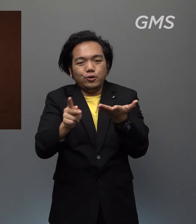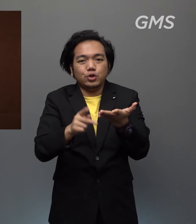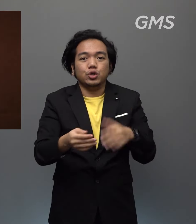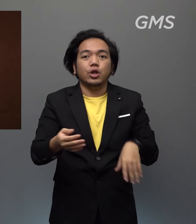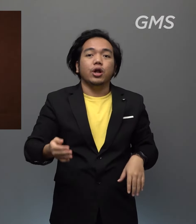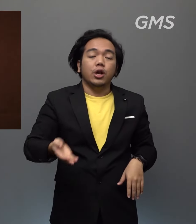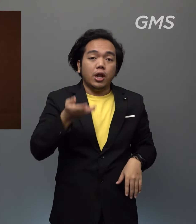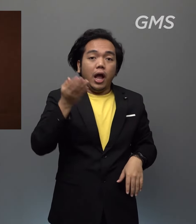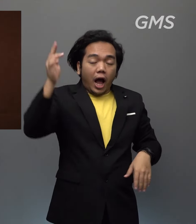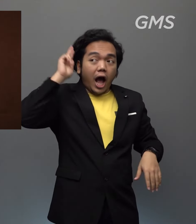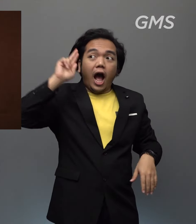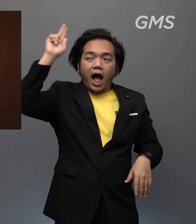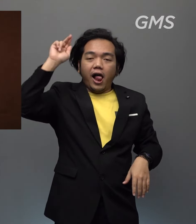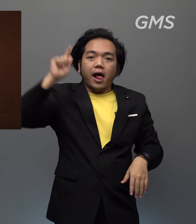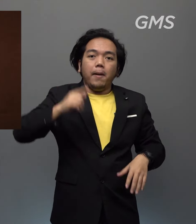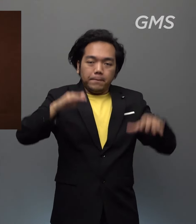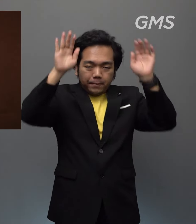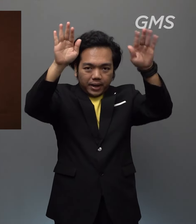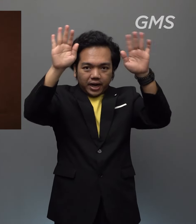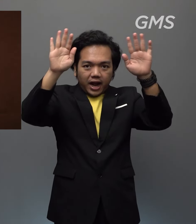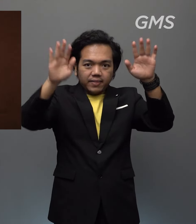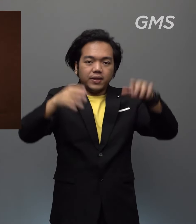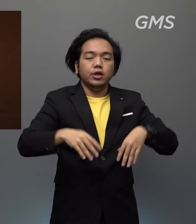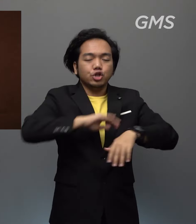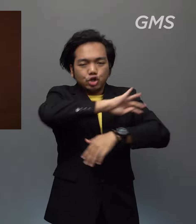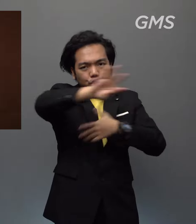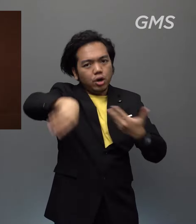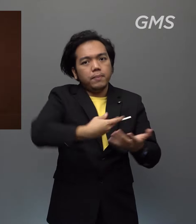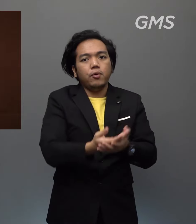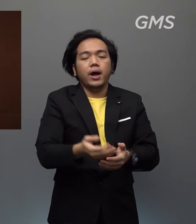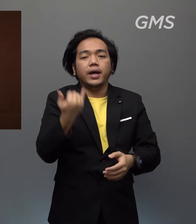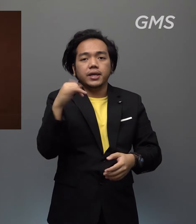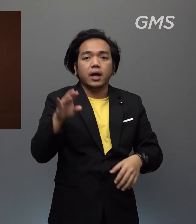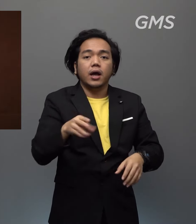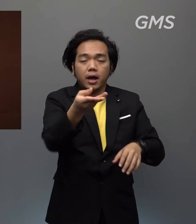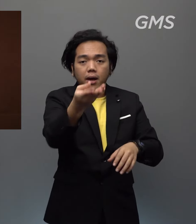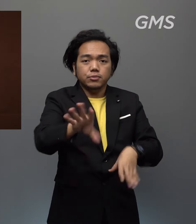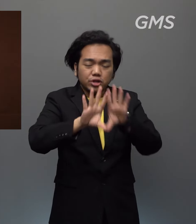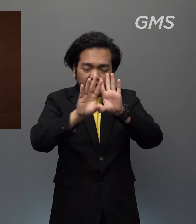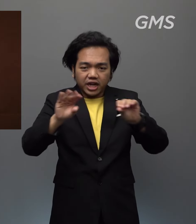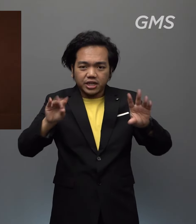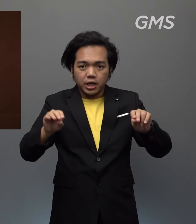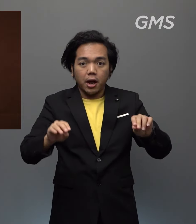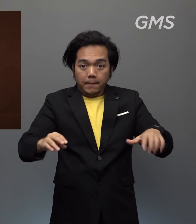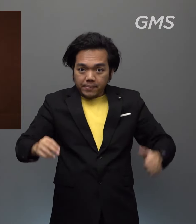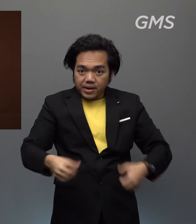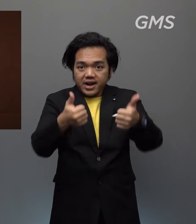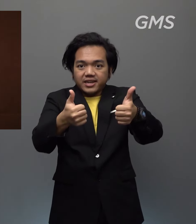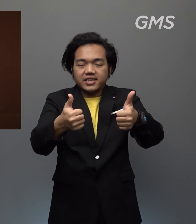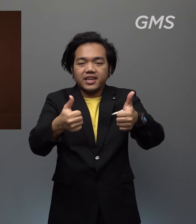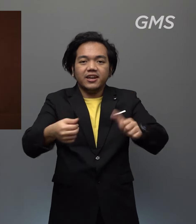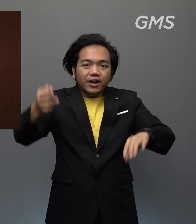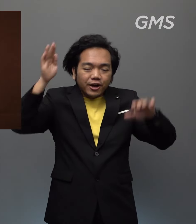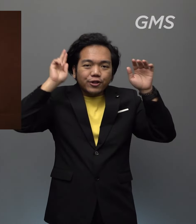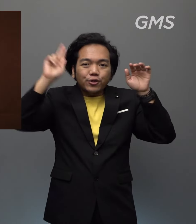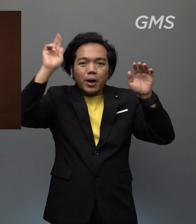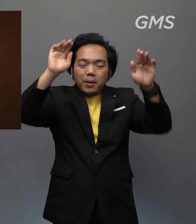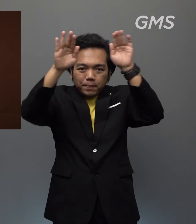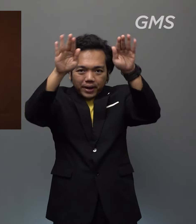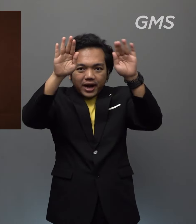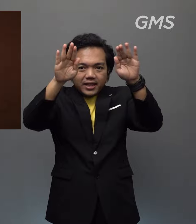dan jalan masuk-Mu. Dan apa yang dikerjakan tangan-Mu dibuatnya menjadi berhasil. Dan Tuhan memberkati kemanapun kita pergi,